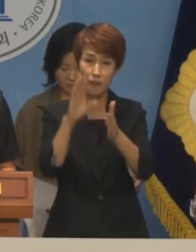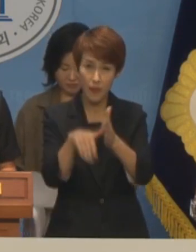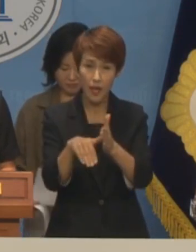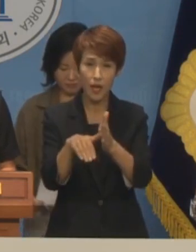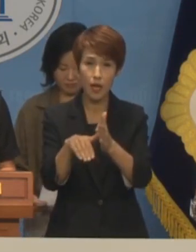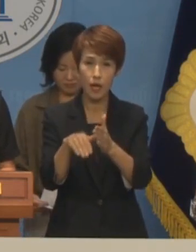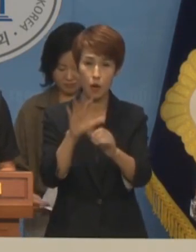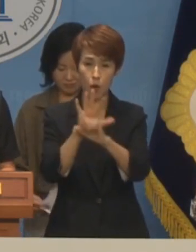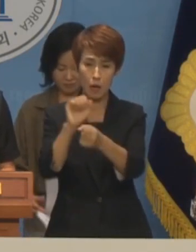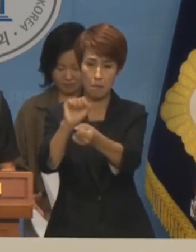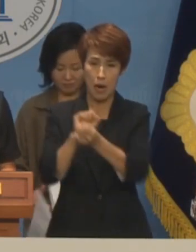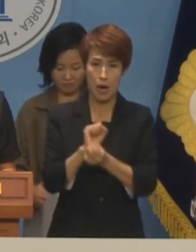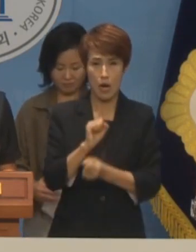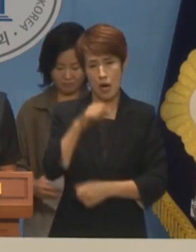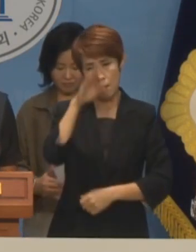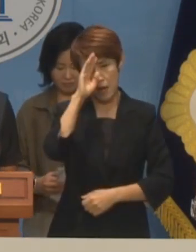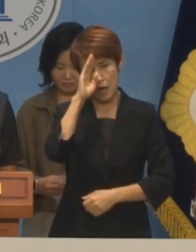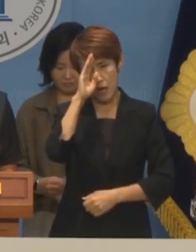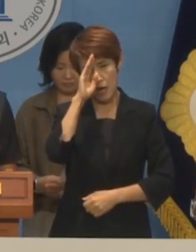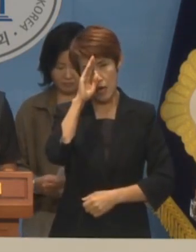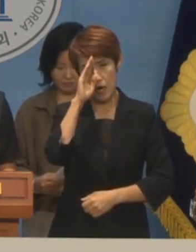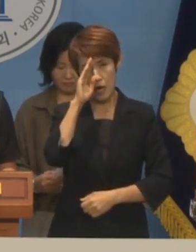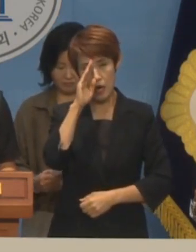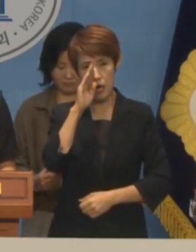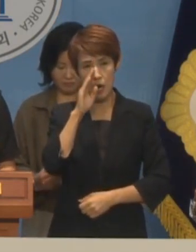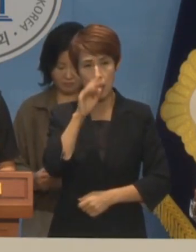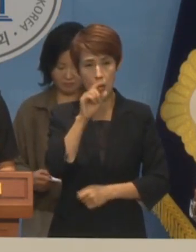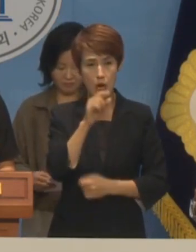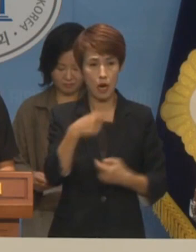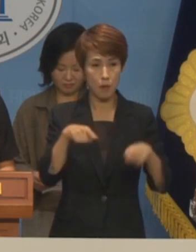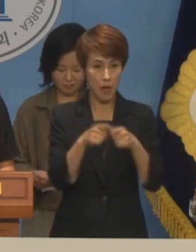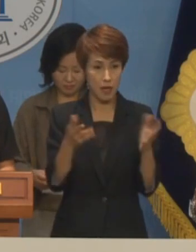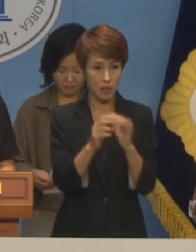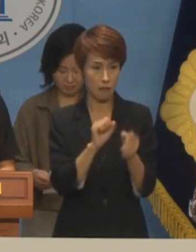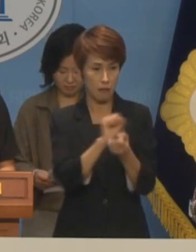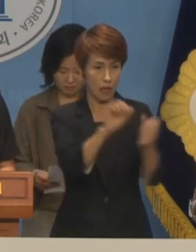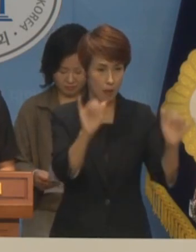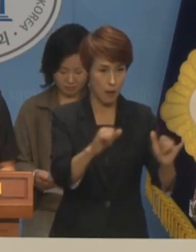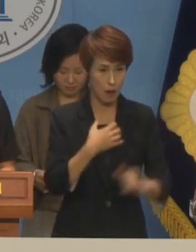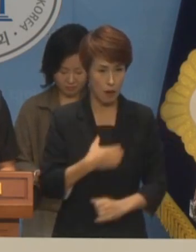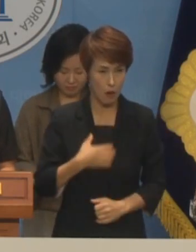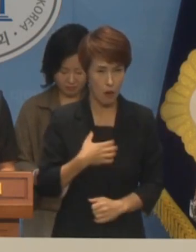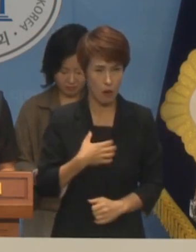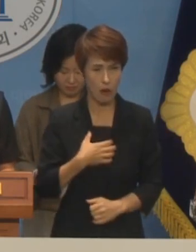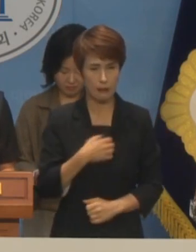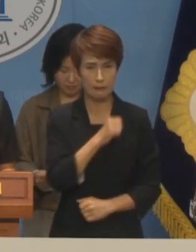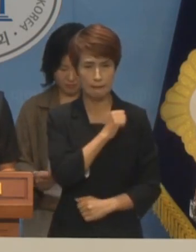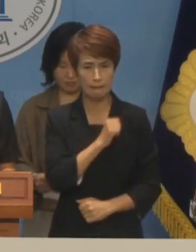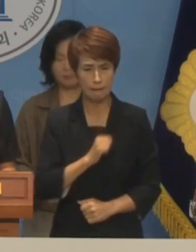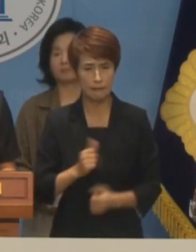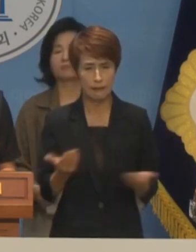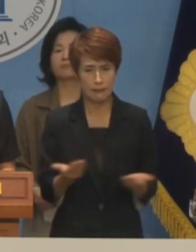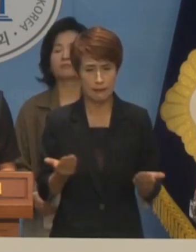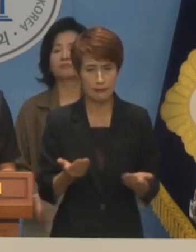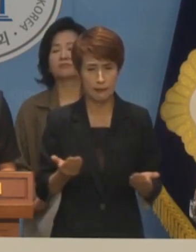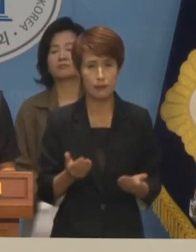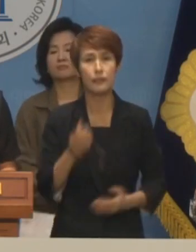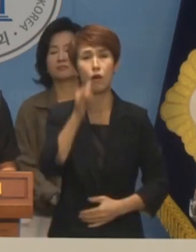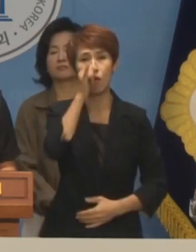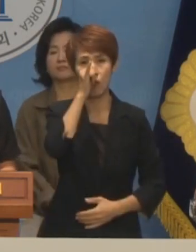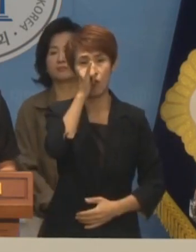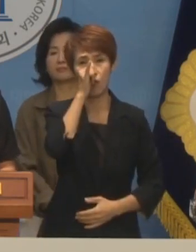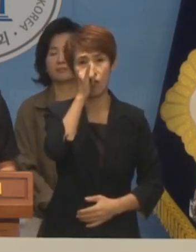걸려서 아프고 동료들에게 전염시킬까 걱정이 되면서도 일터로 나올 수밖에 없었던